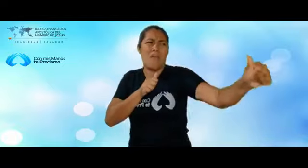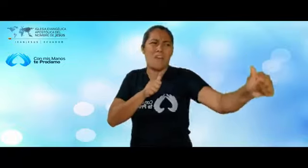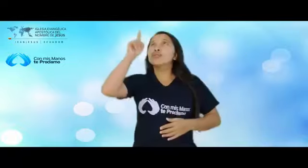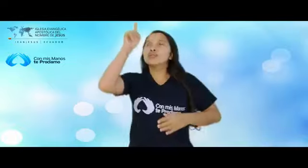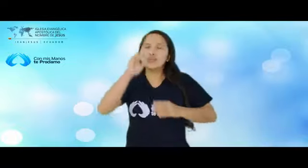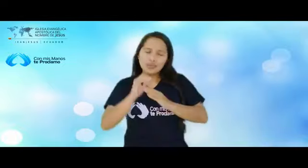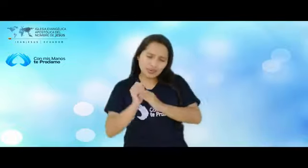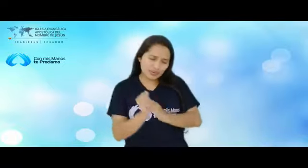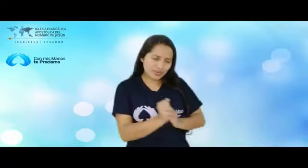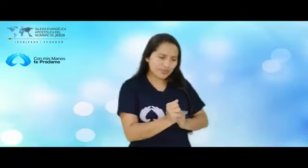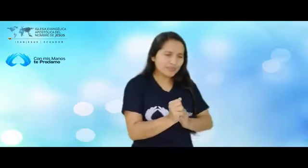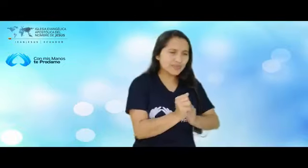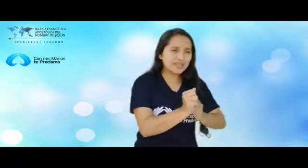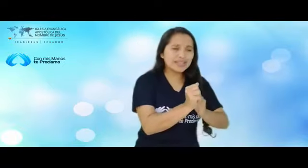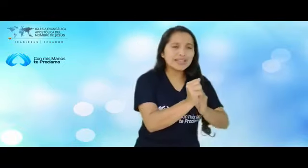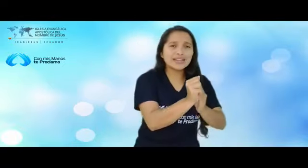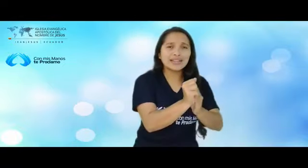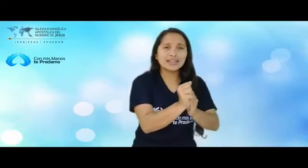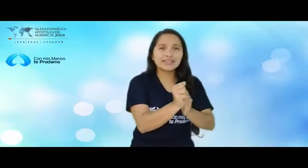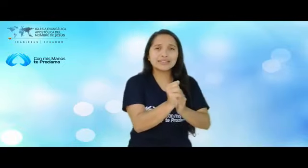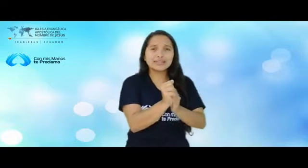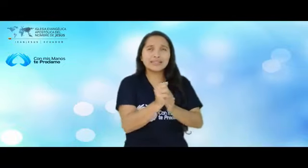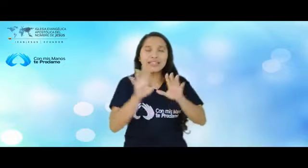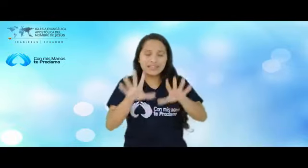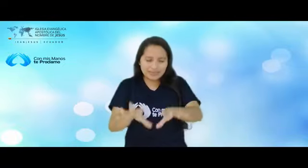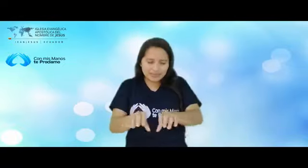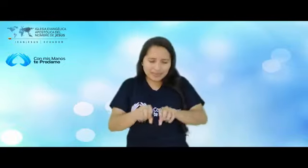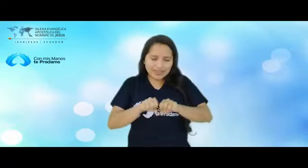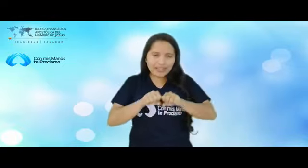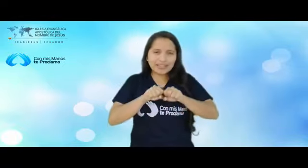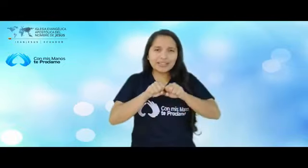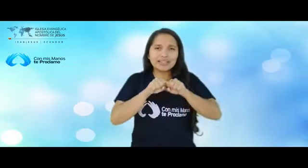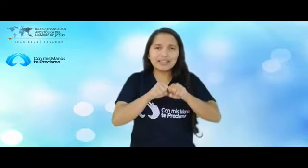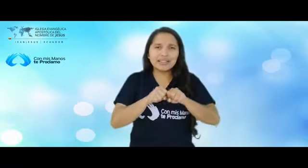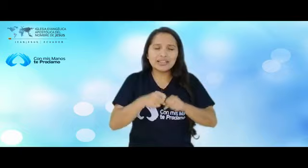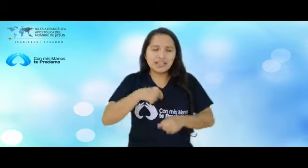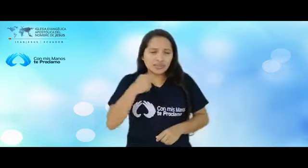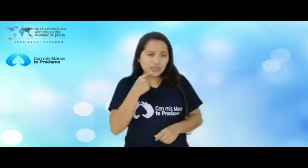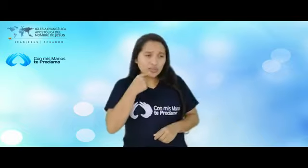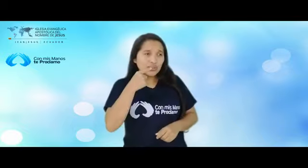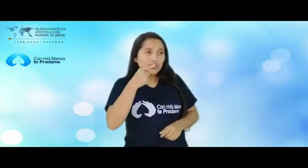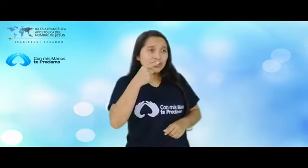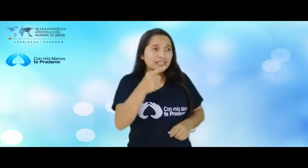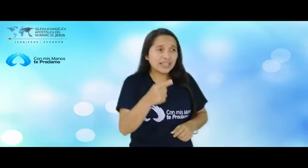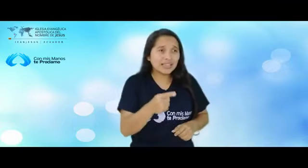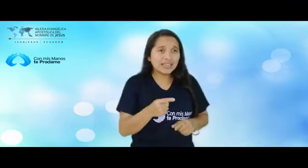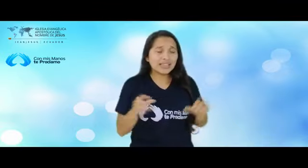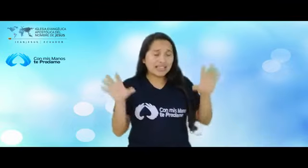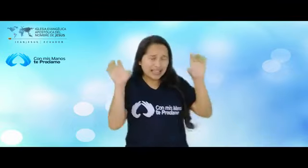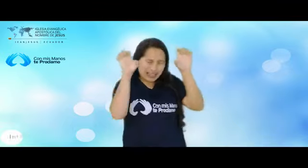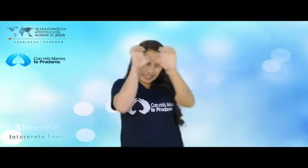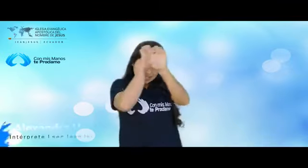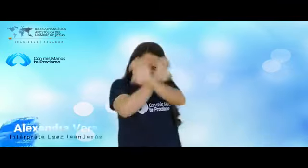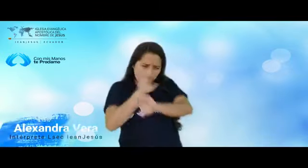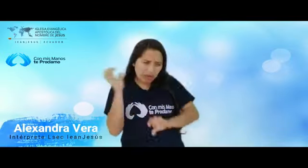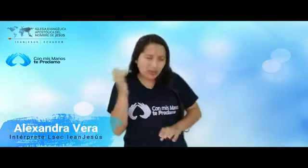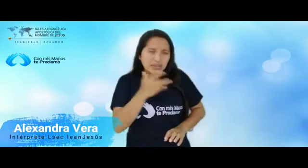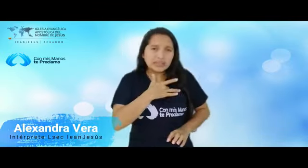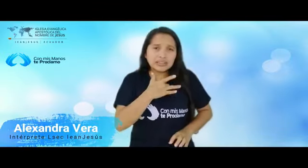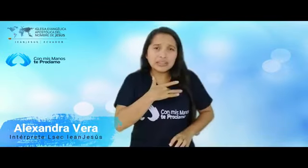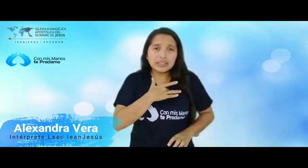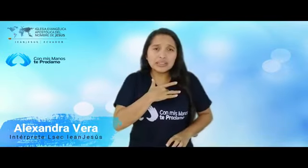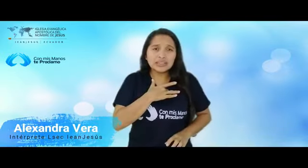aún allí me guiará tu mano y me asirá tu diestra. Si dijere ciertamente las tinieblas me encubrirán,